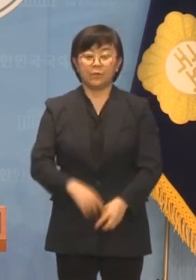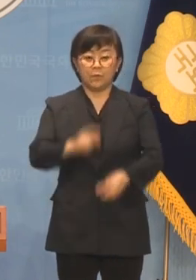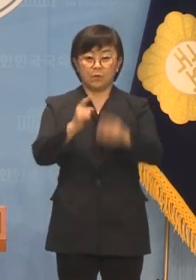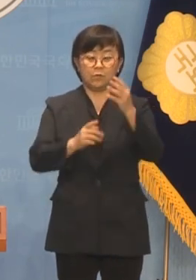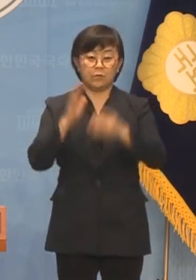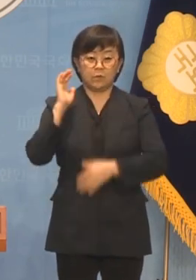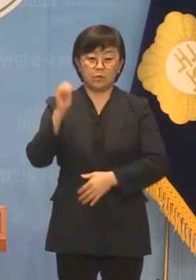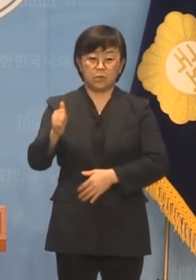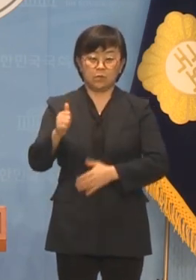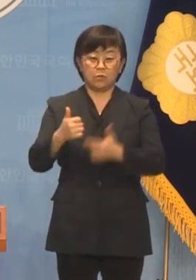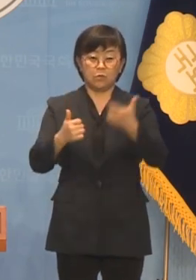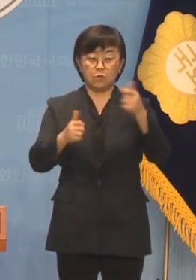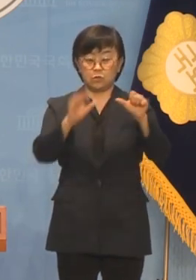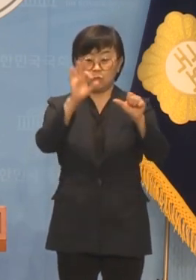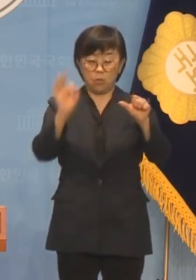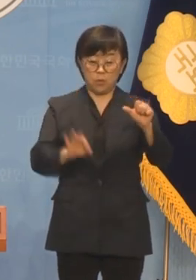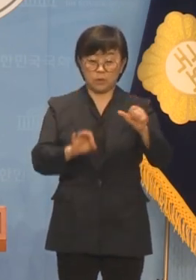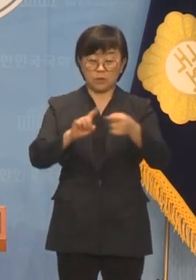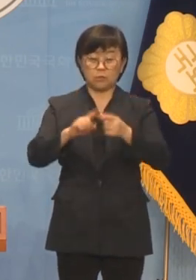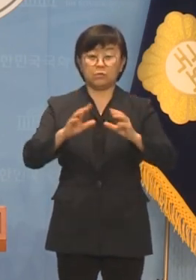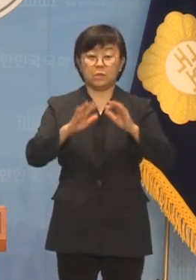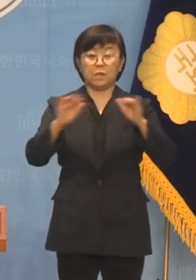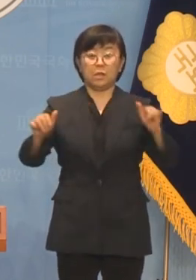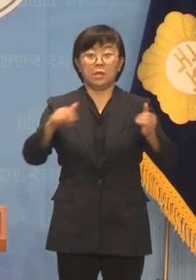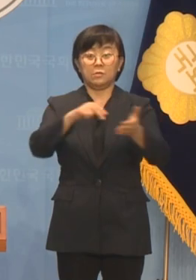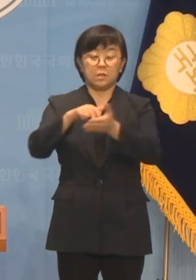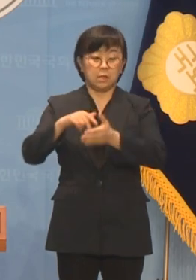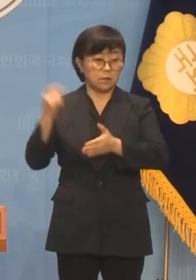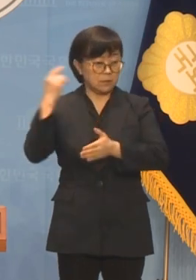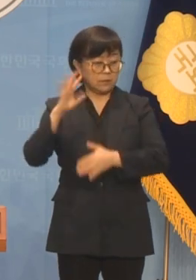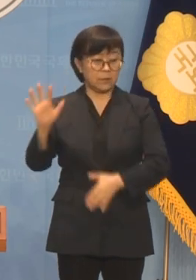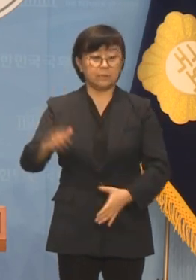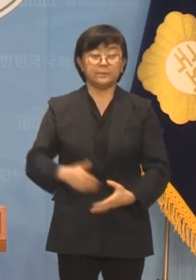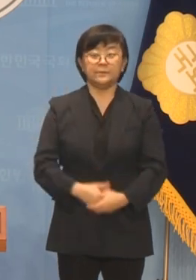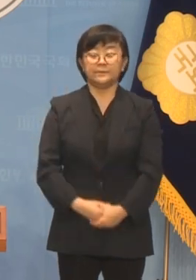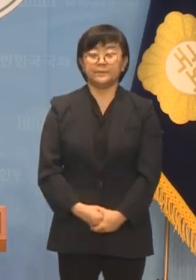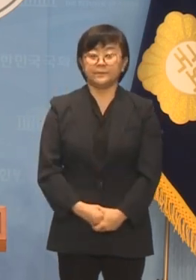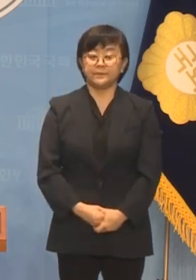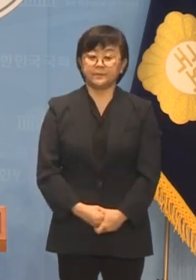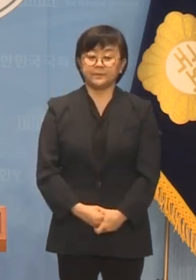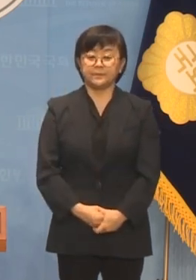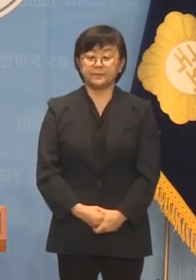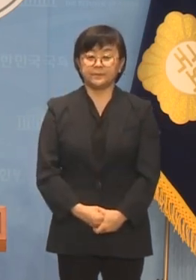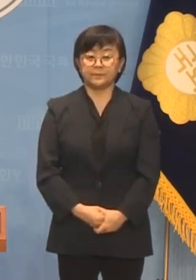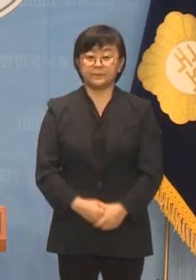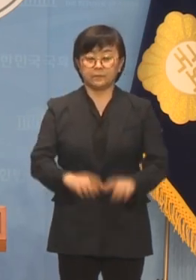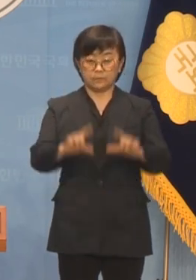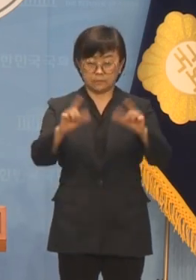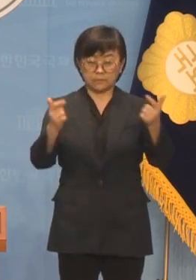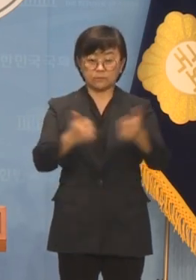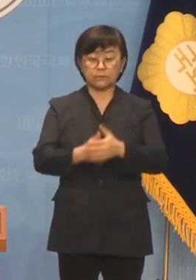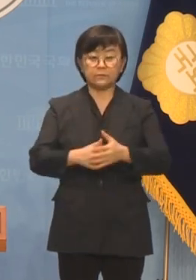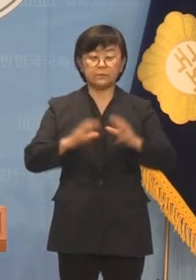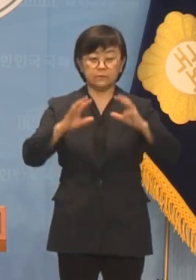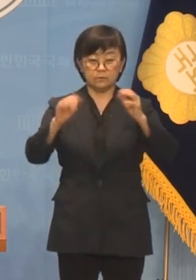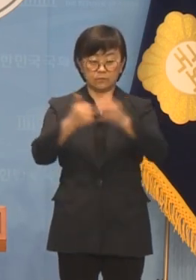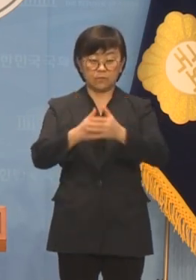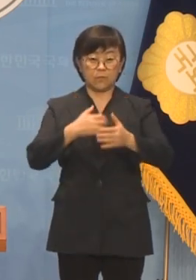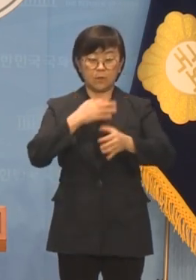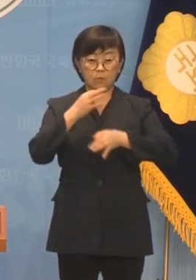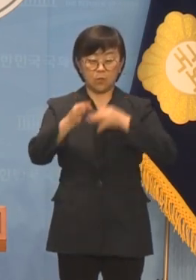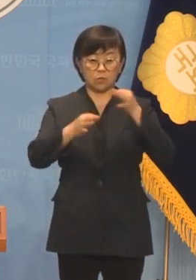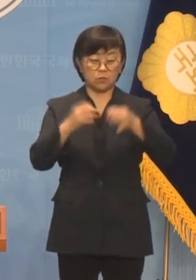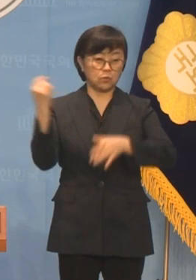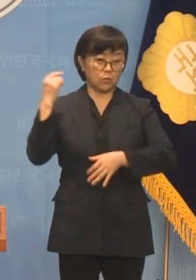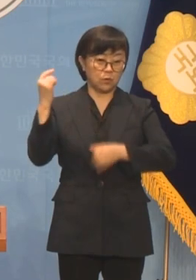윤석열 대통령은 65% 국민의 목소리가 들리지 않습니까? 아니면 국민의 목소리 또한